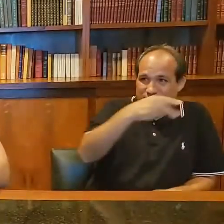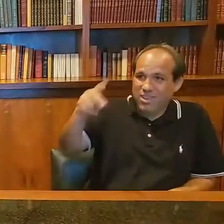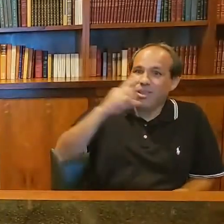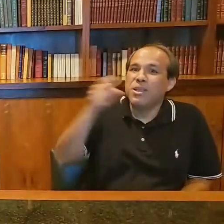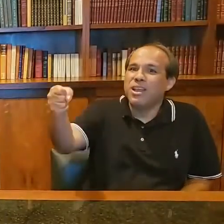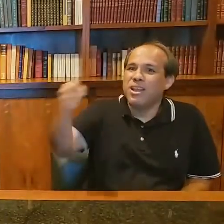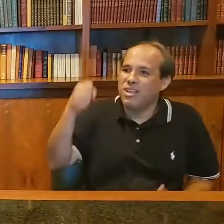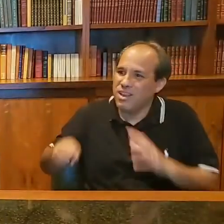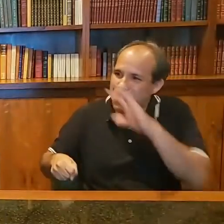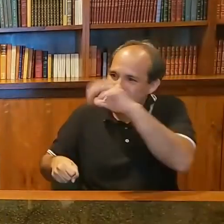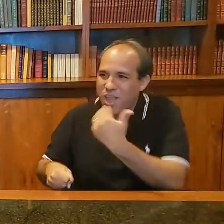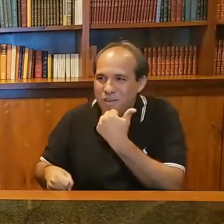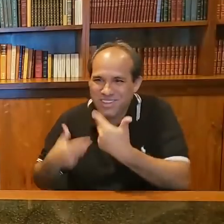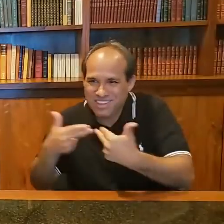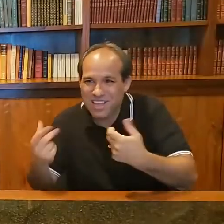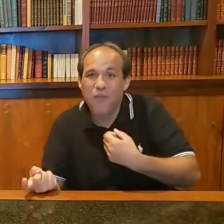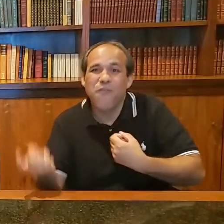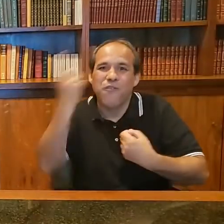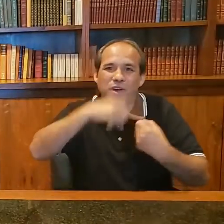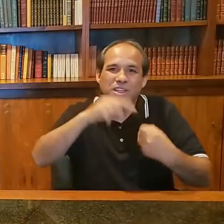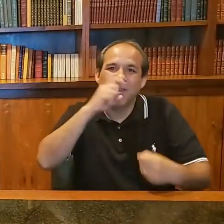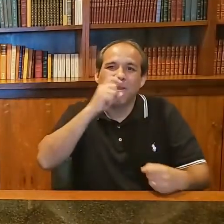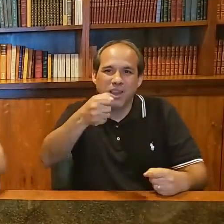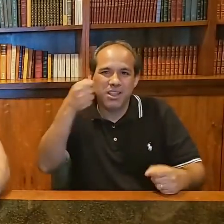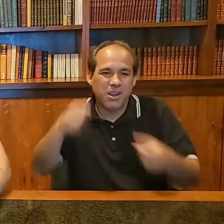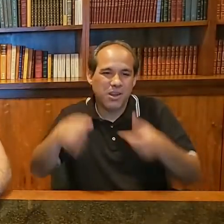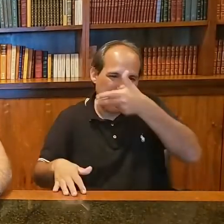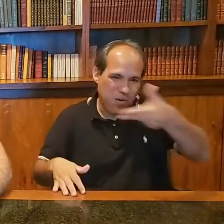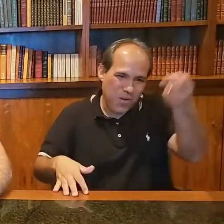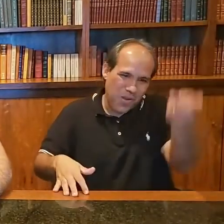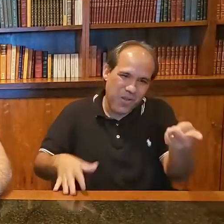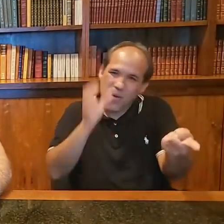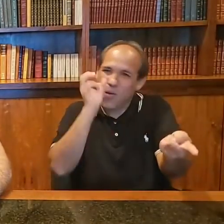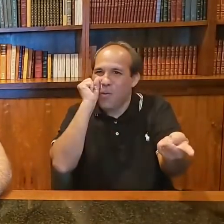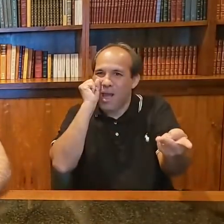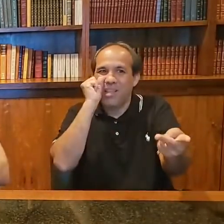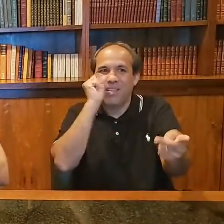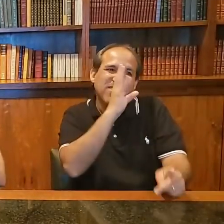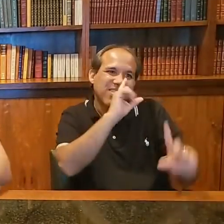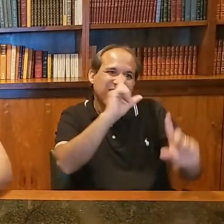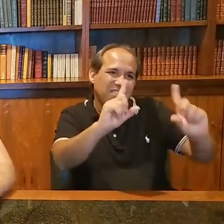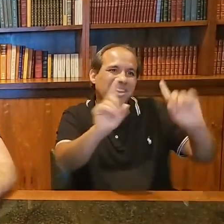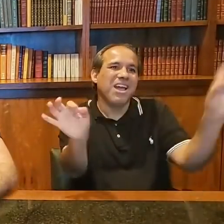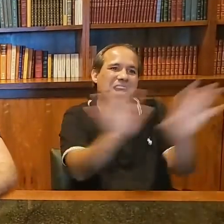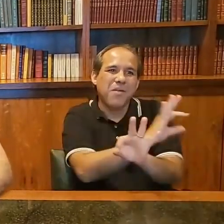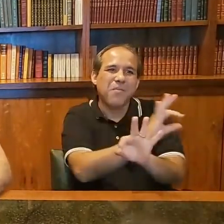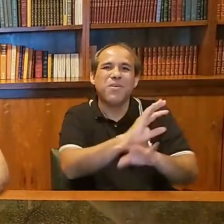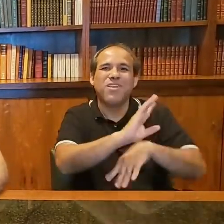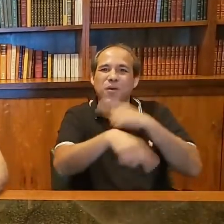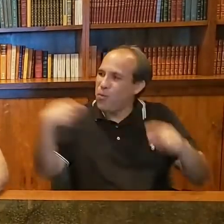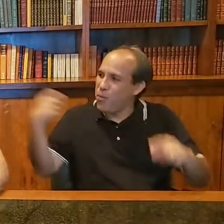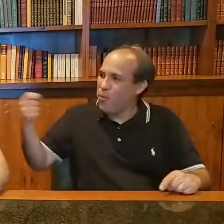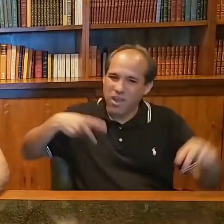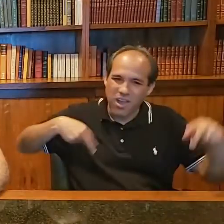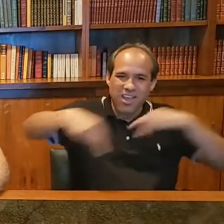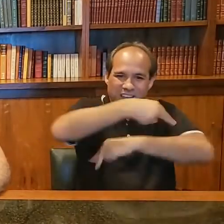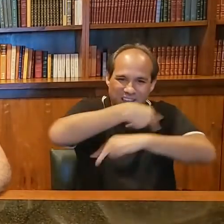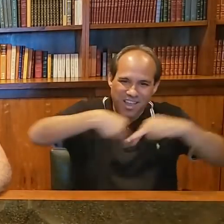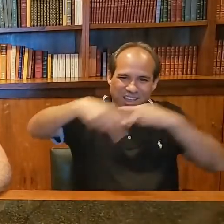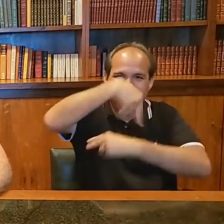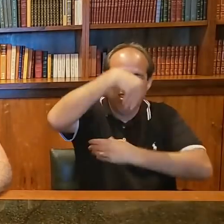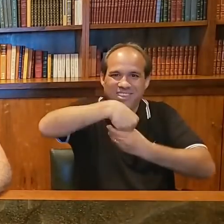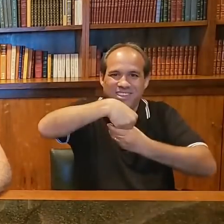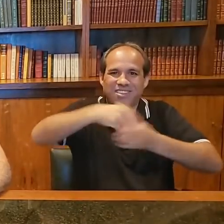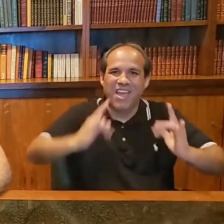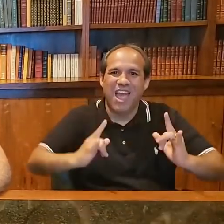constantemente. E da geladeira para o quarto, da televisão para o quarto de novo, é isso? É um atleta de apartamento.